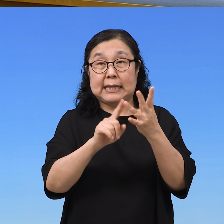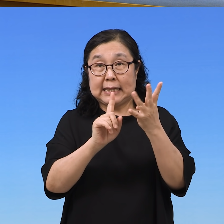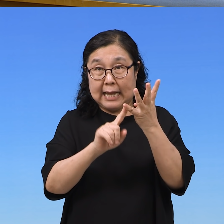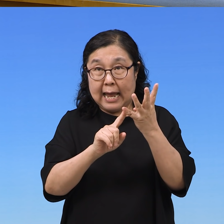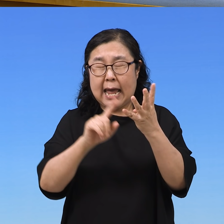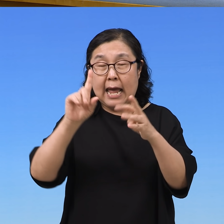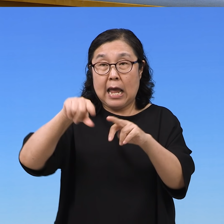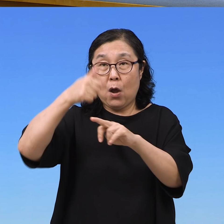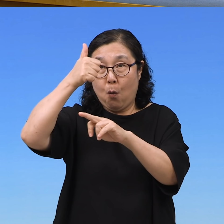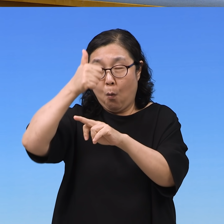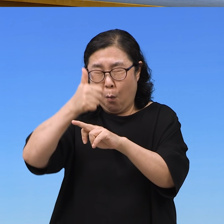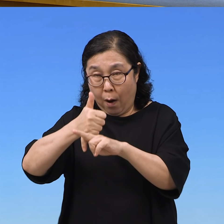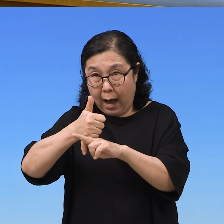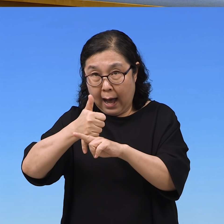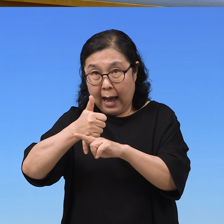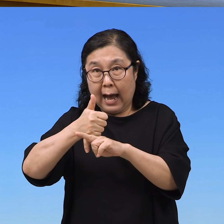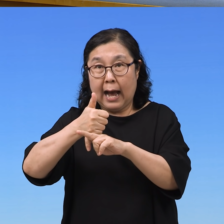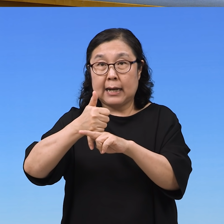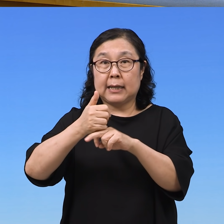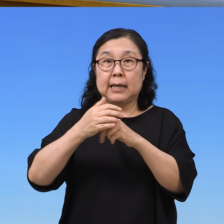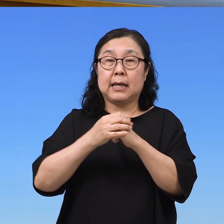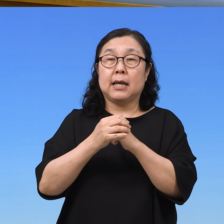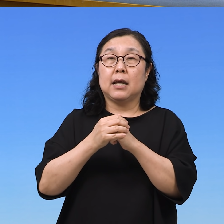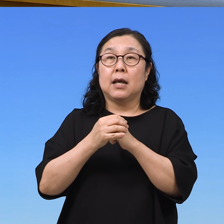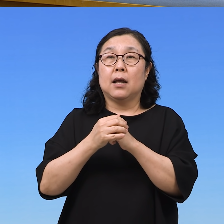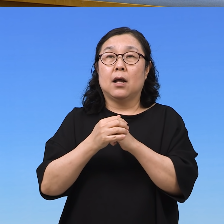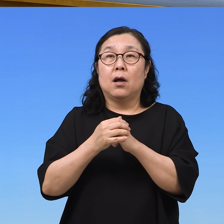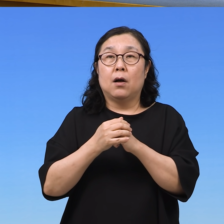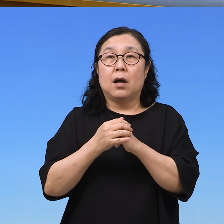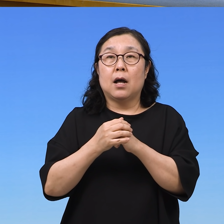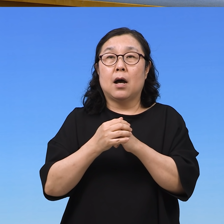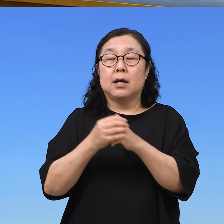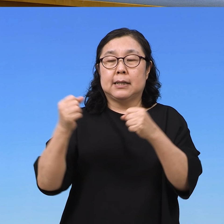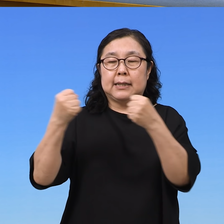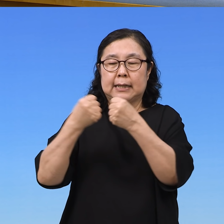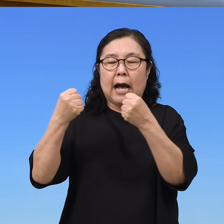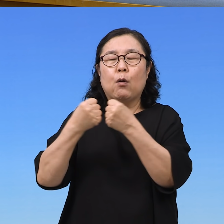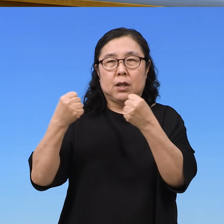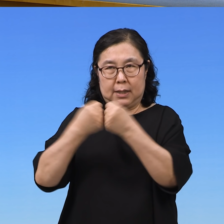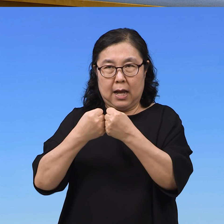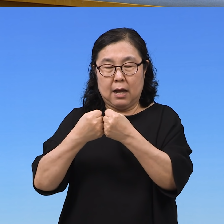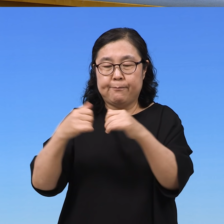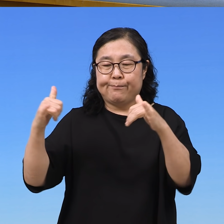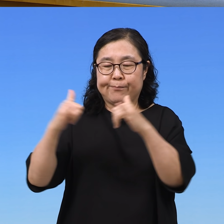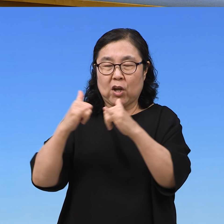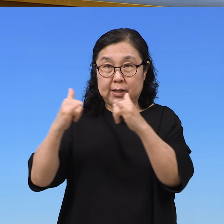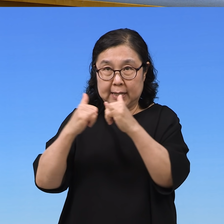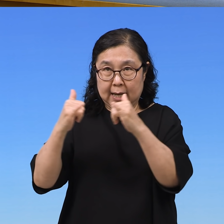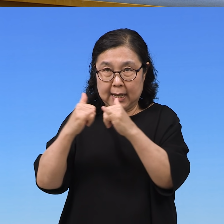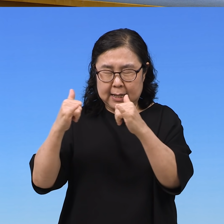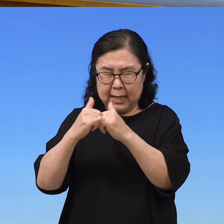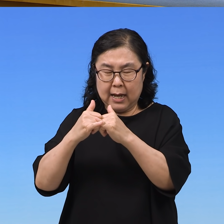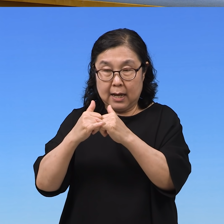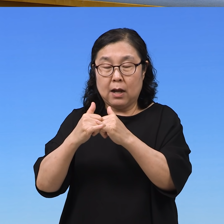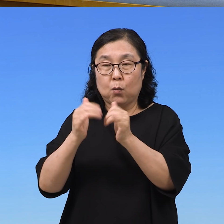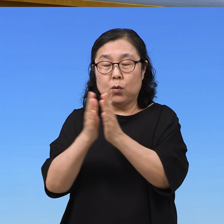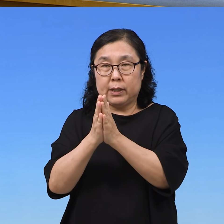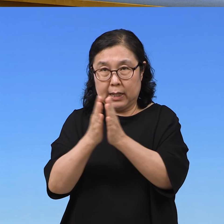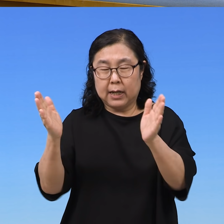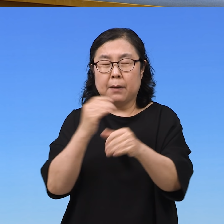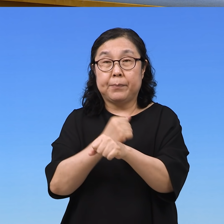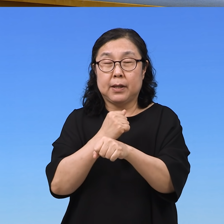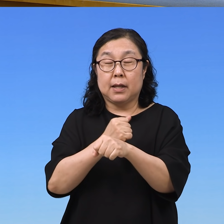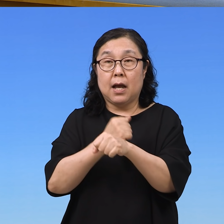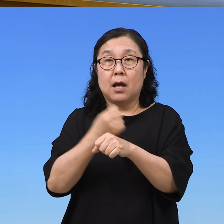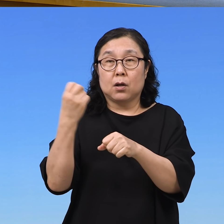시납과 스보임 왕 세메벨과 벨라 곧 소알 왕과 어떻게 해요? 싸우니라. 이게 말씀의 시작이 싸우는